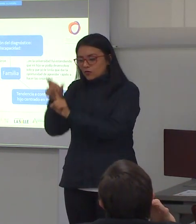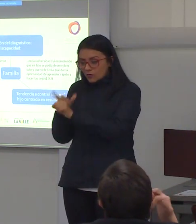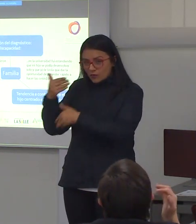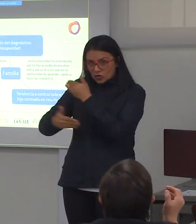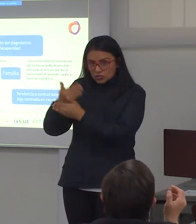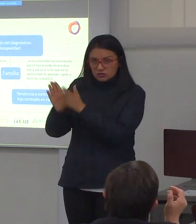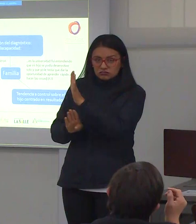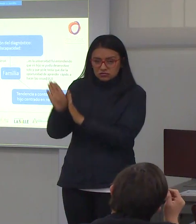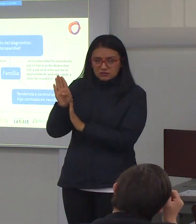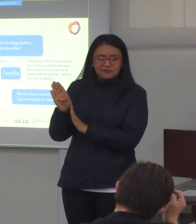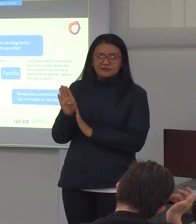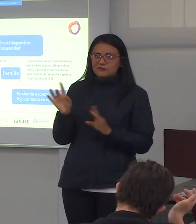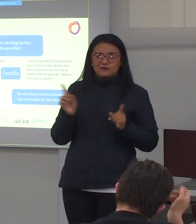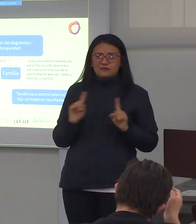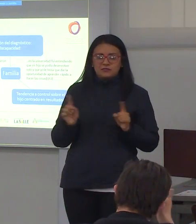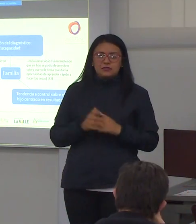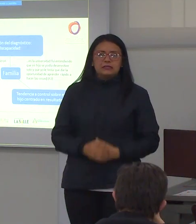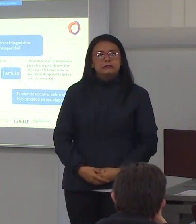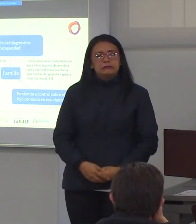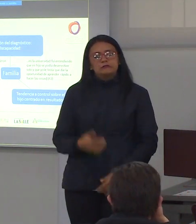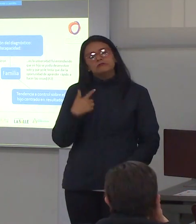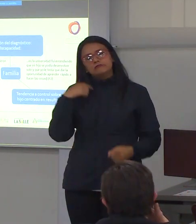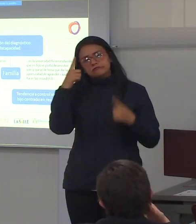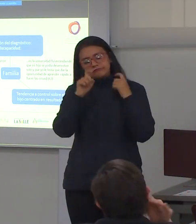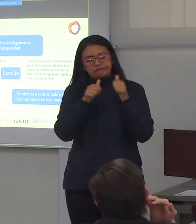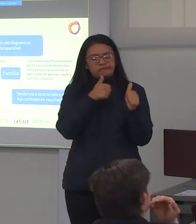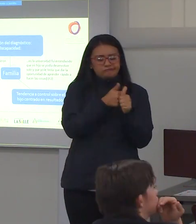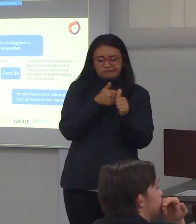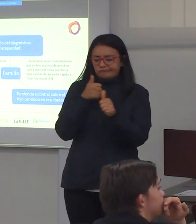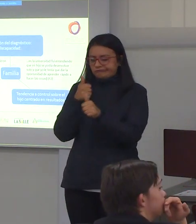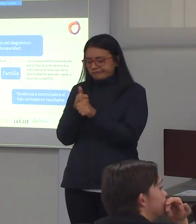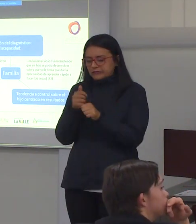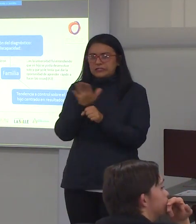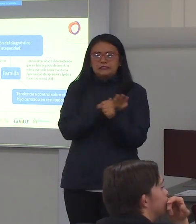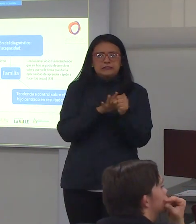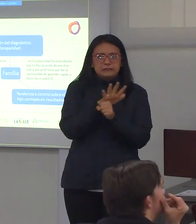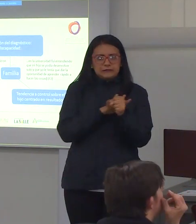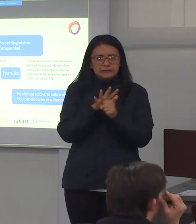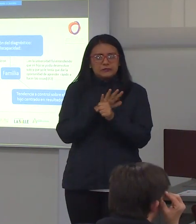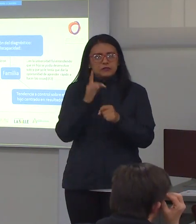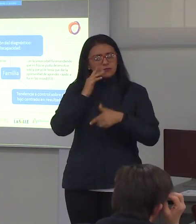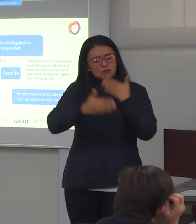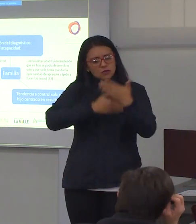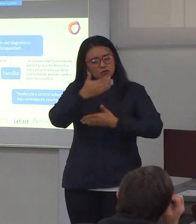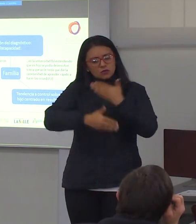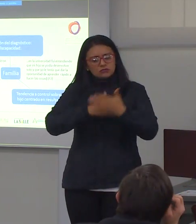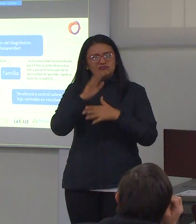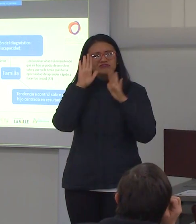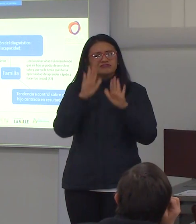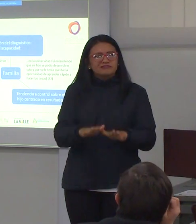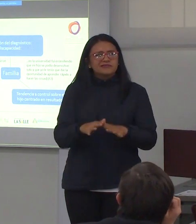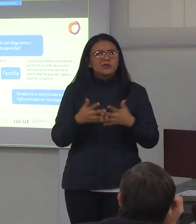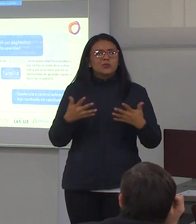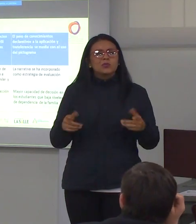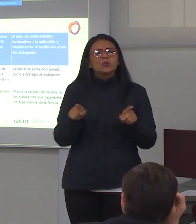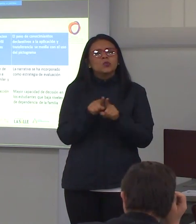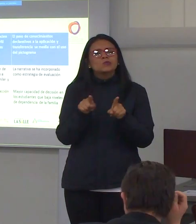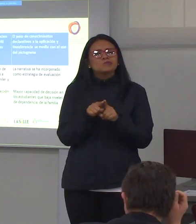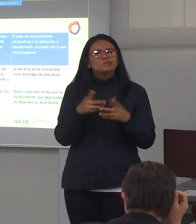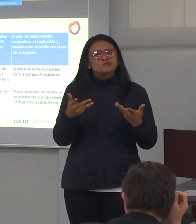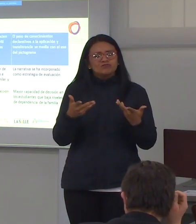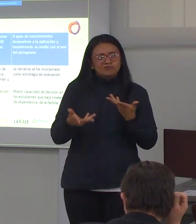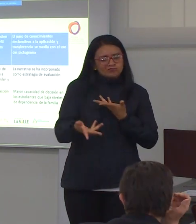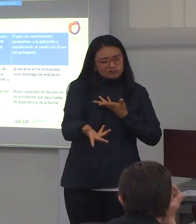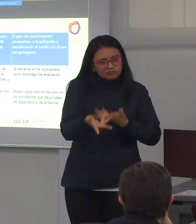procesos entonces fue necesario empezar a intervenir ese tipo de situaciones y de hacer un proceso de digamos de